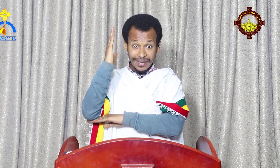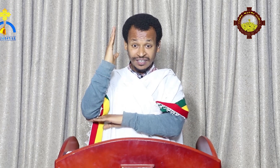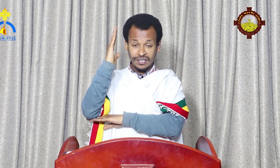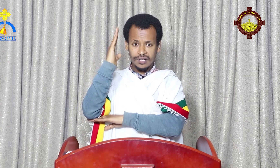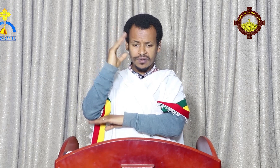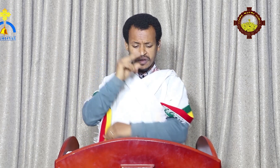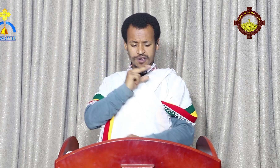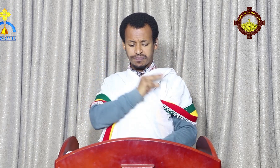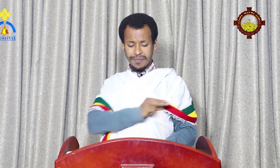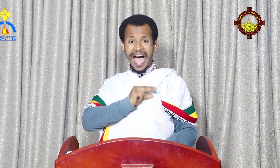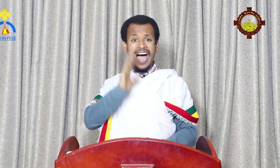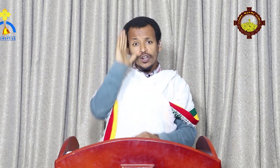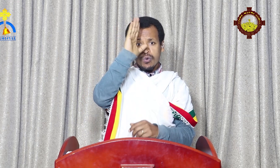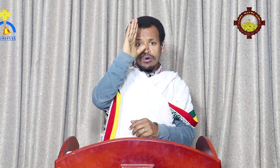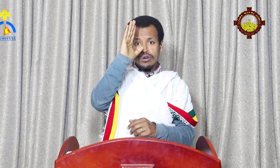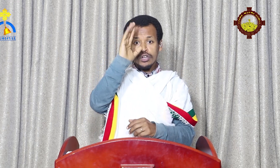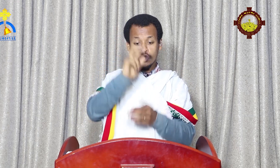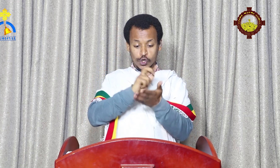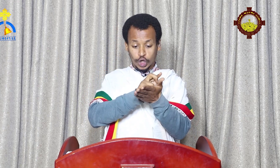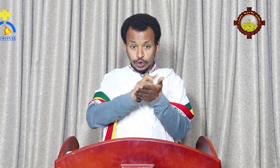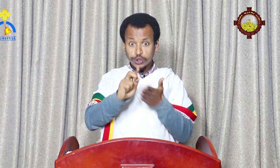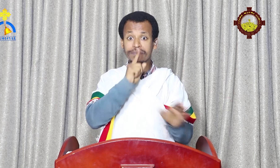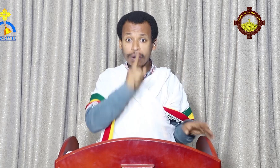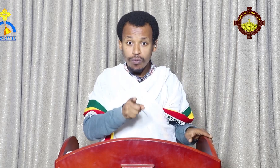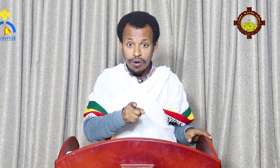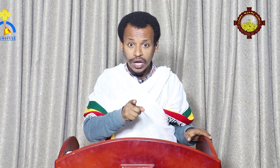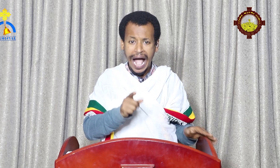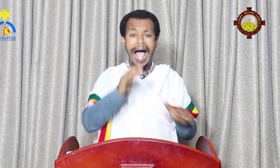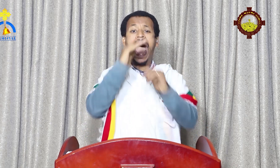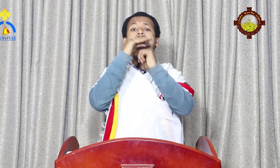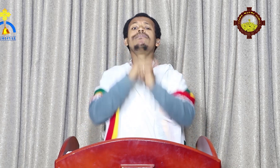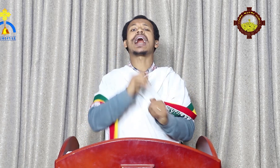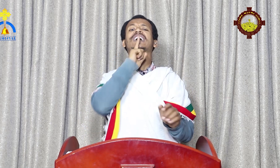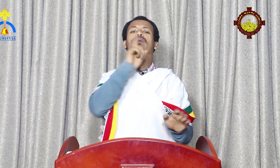እግዚአብሔር በባህሪው ቅዱስም ነው፣ አምላክ ነው።